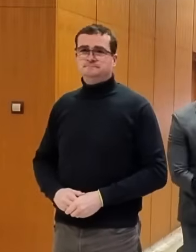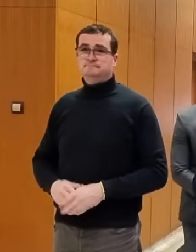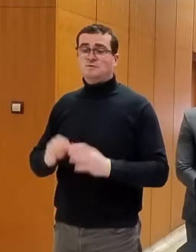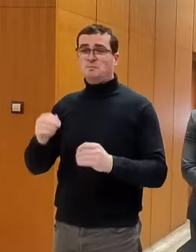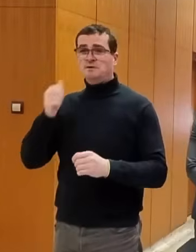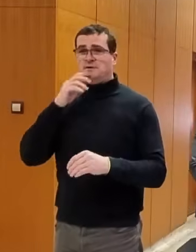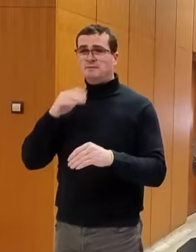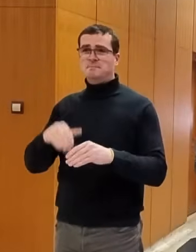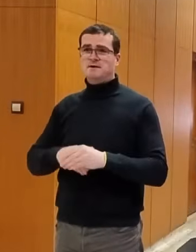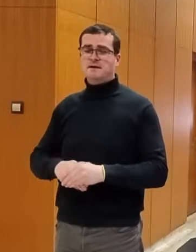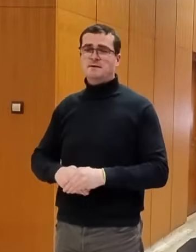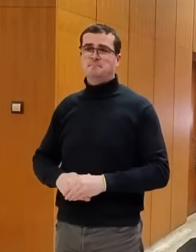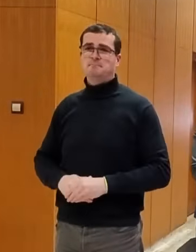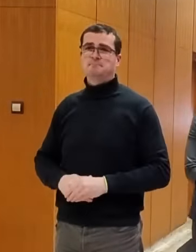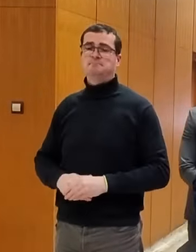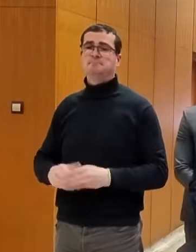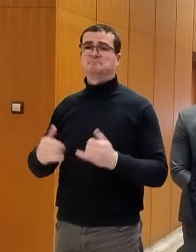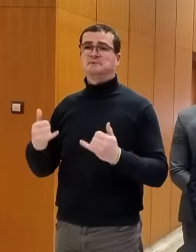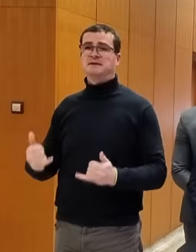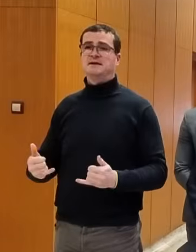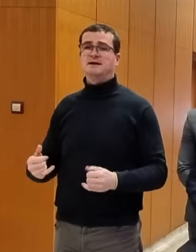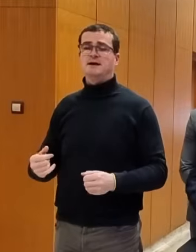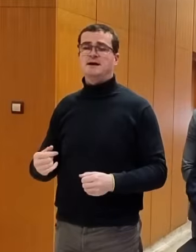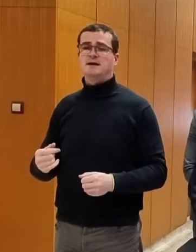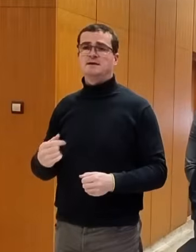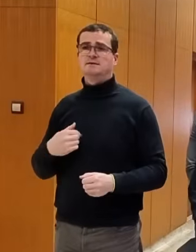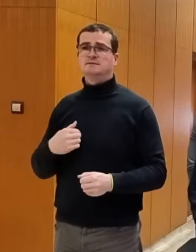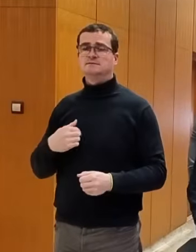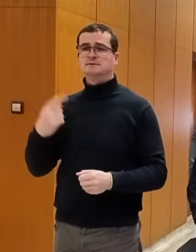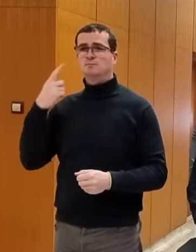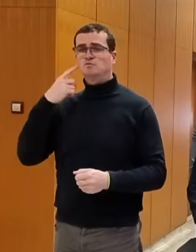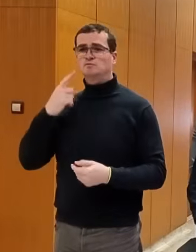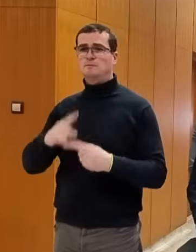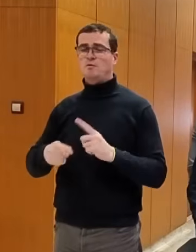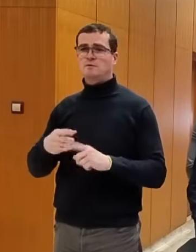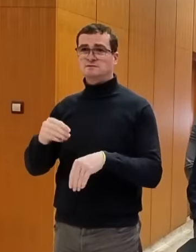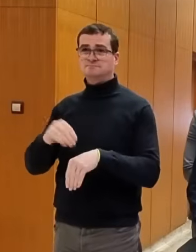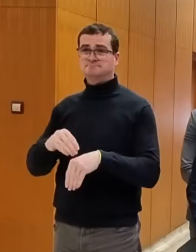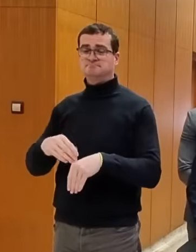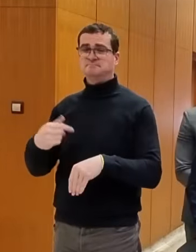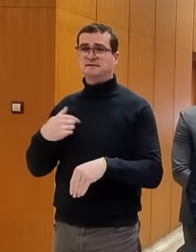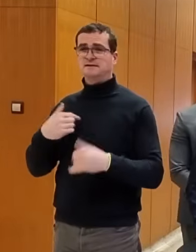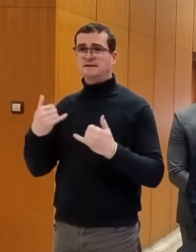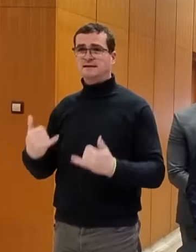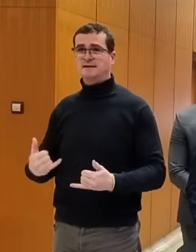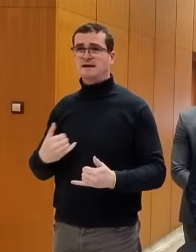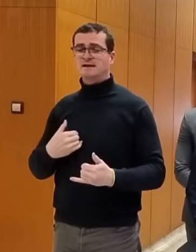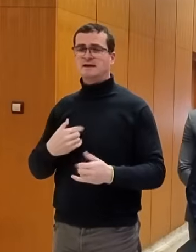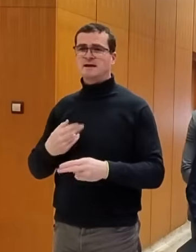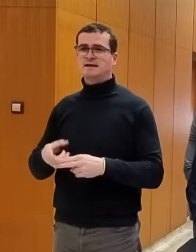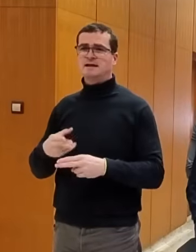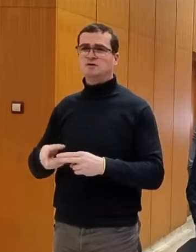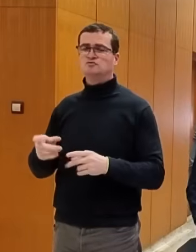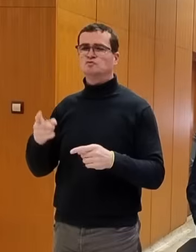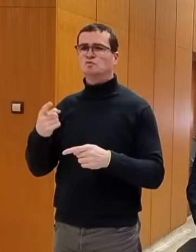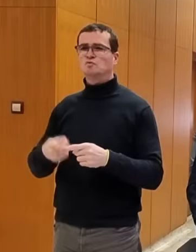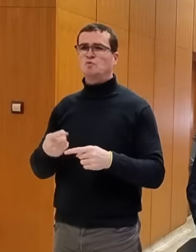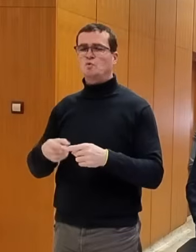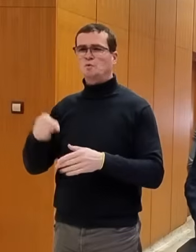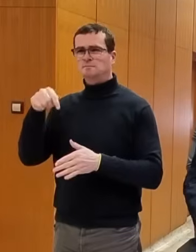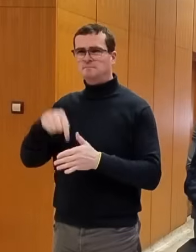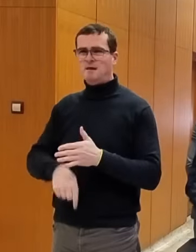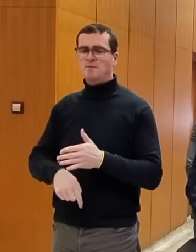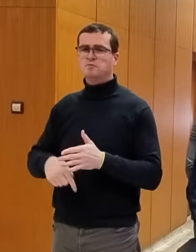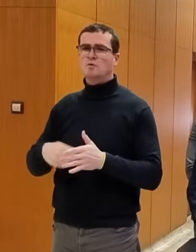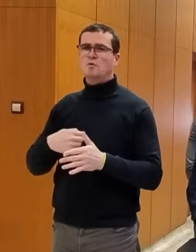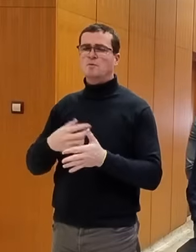Dobrý deň, prajem. Dámy a páni, počuli ste politické posolstva. Ja by som sa zaoberal možno trochu detailnejšie,